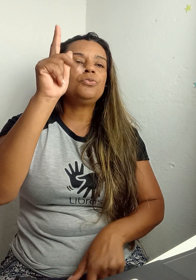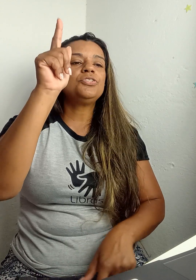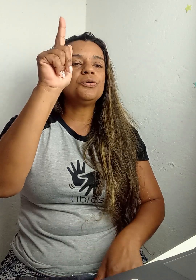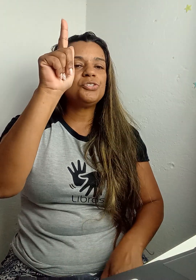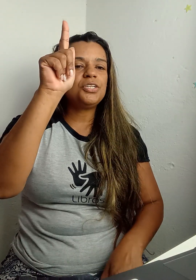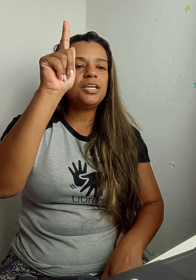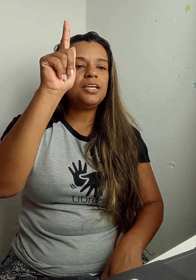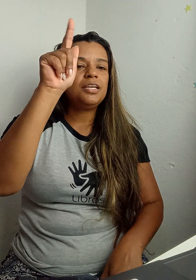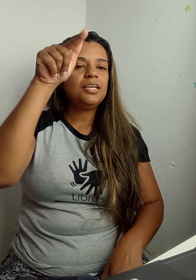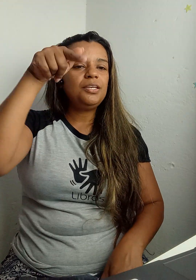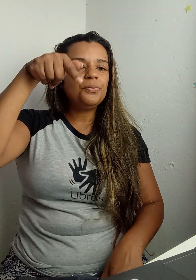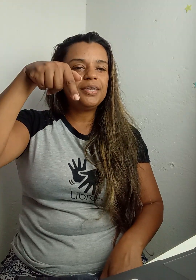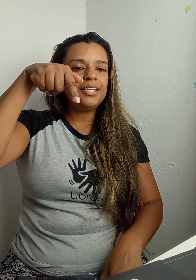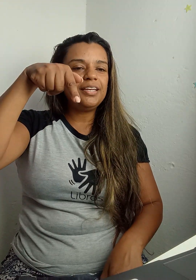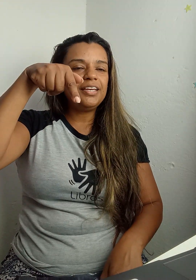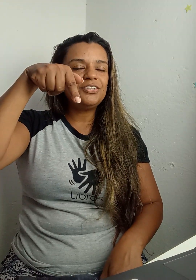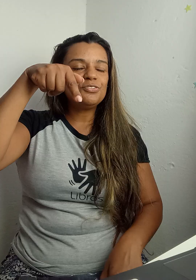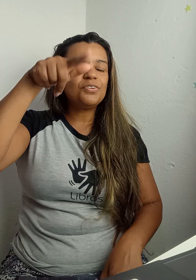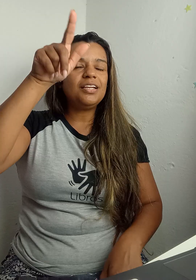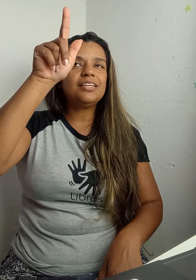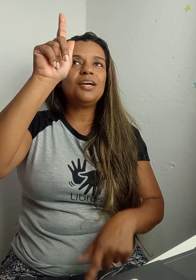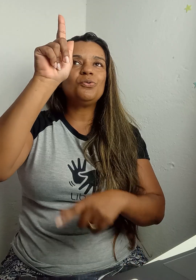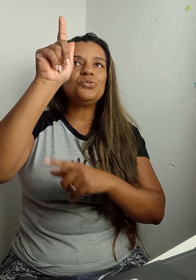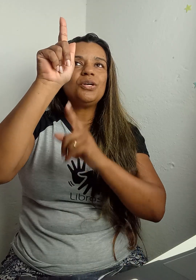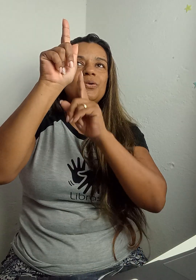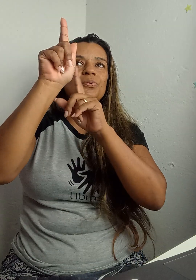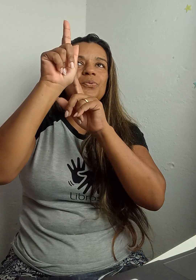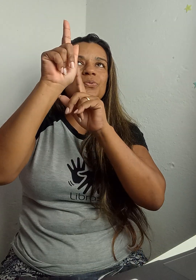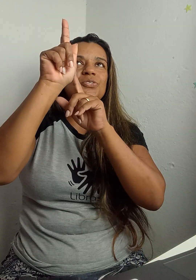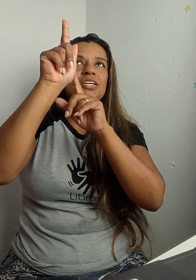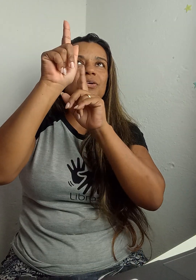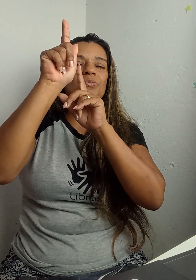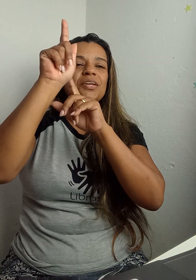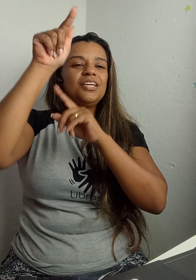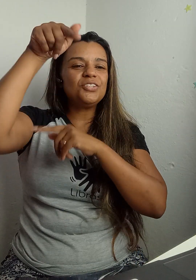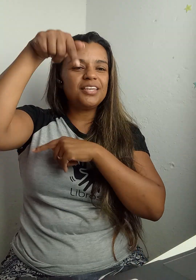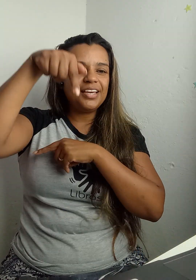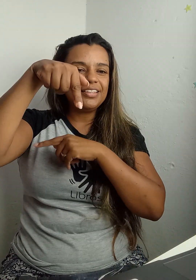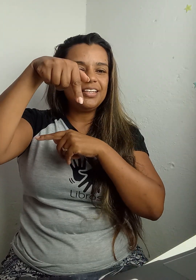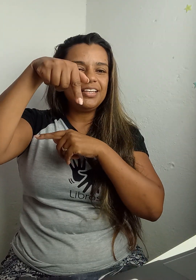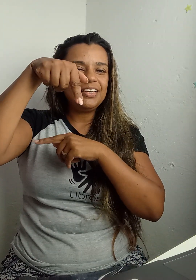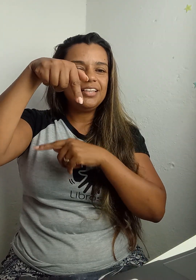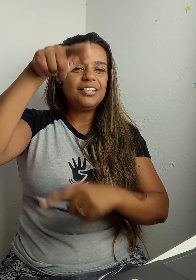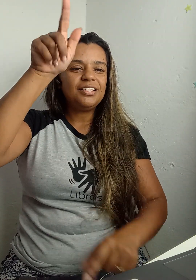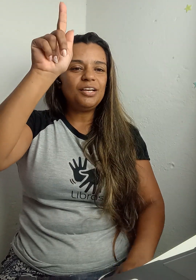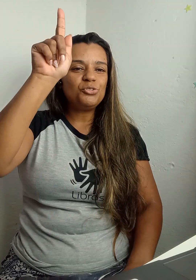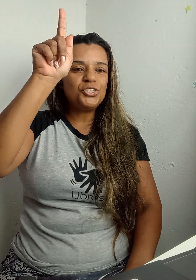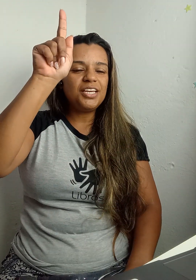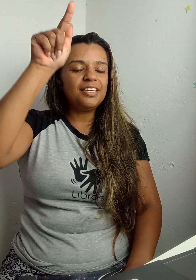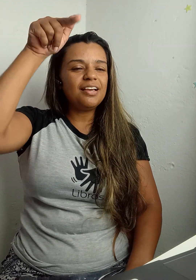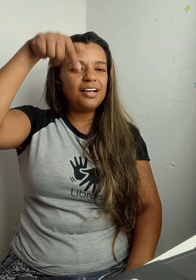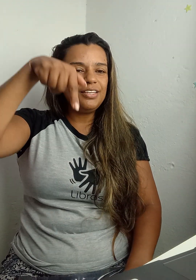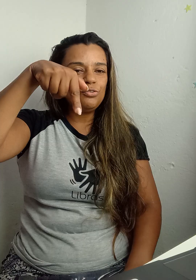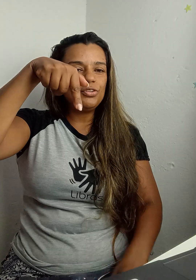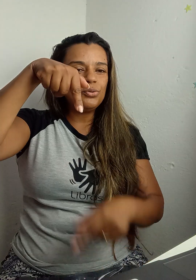confunde é o G e o Q, né? A gente fala que é o G, o Q de queda, né? É o G que caiu, virou a